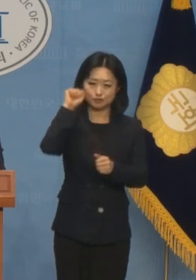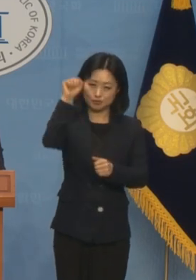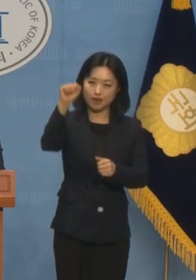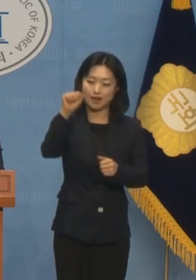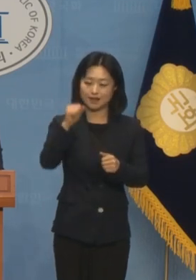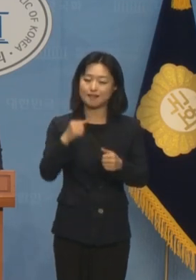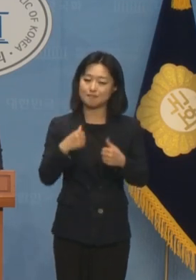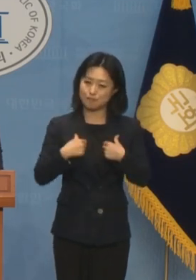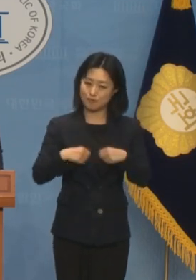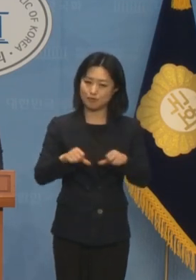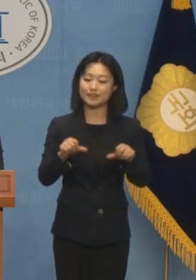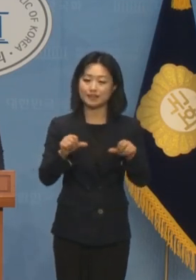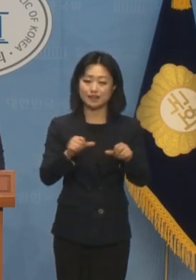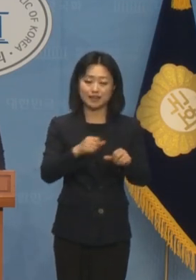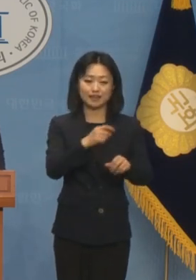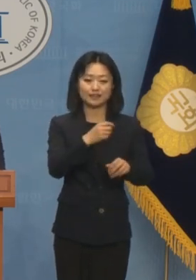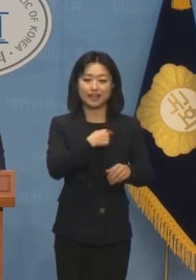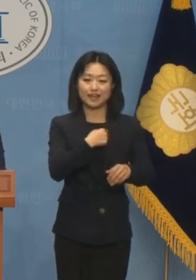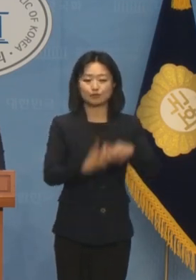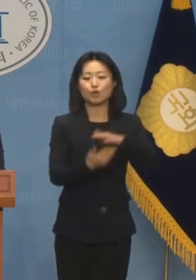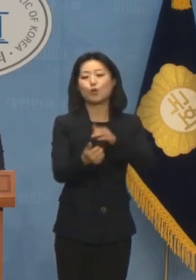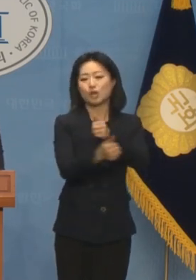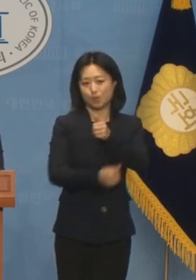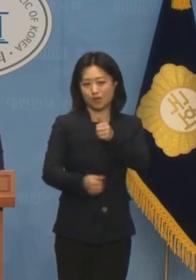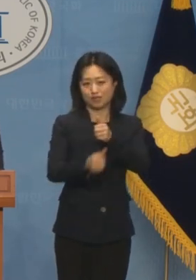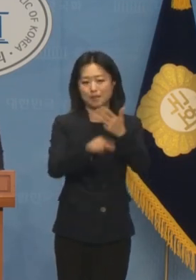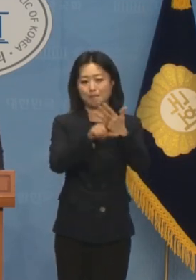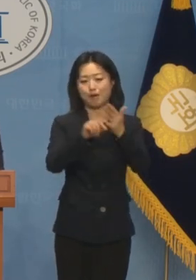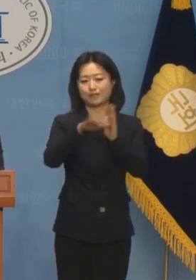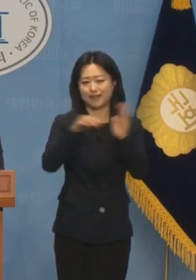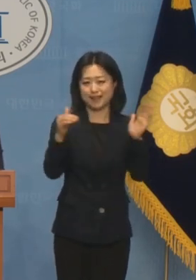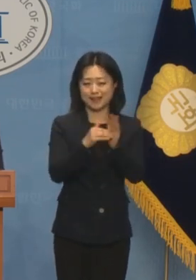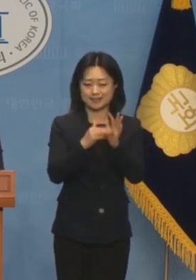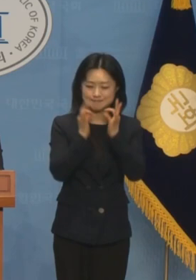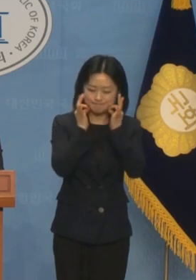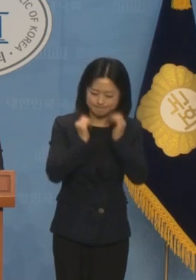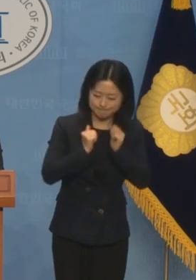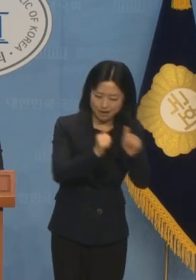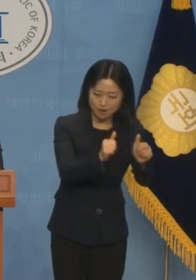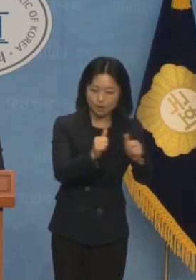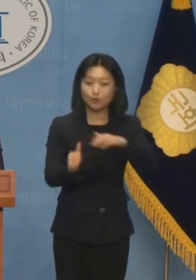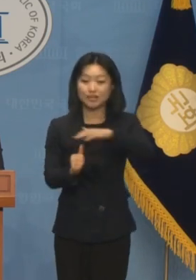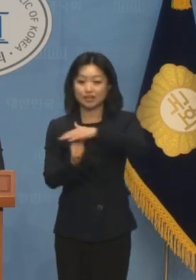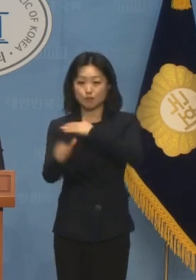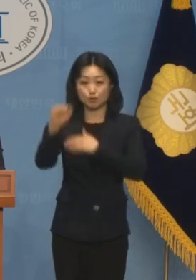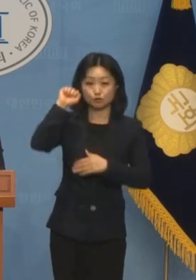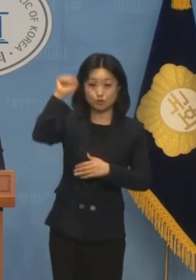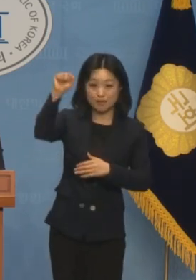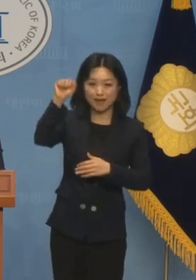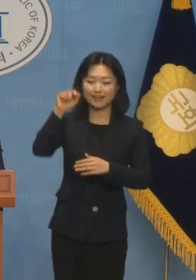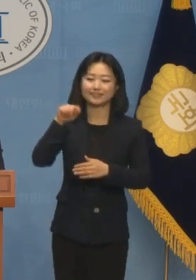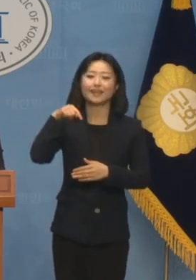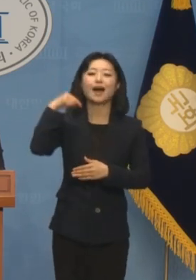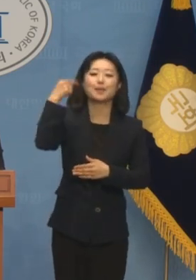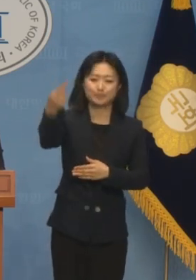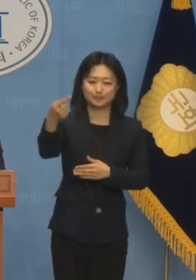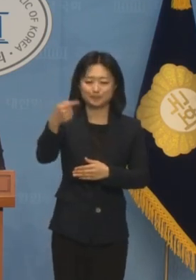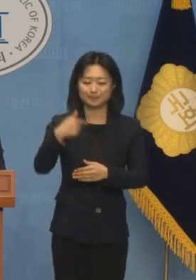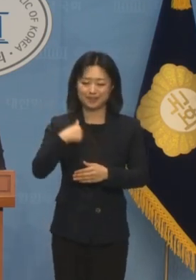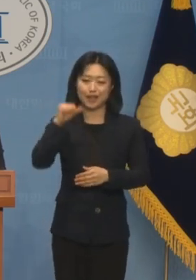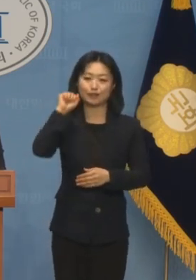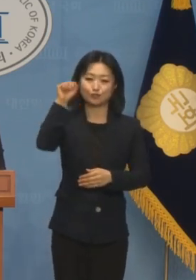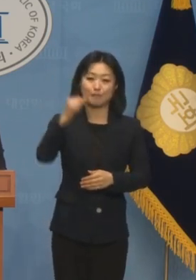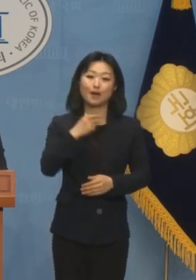제가 최고위원직을 더 8월까지 열심히 하고 원내대표는 다음번에